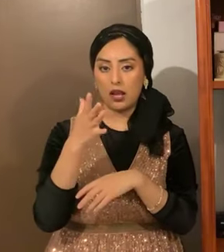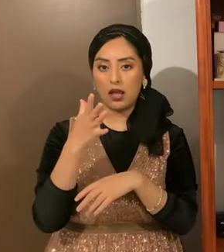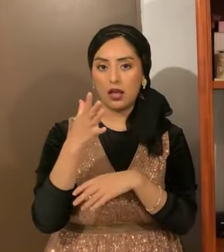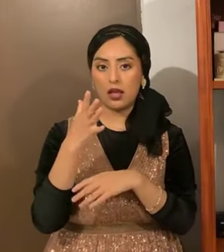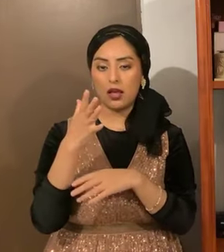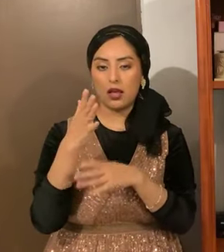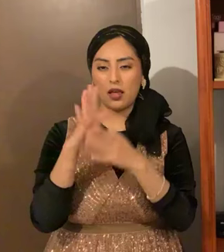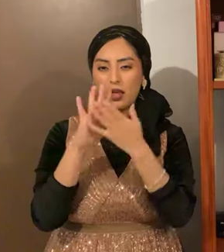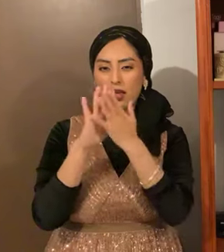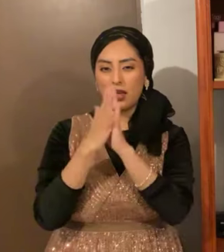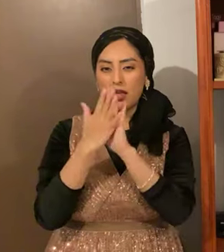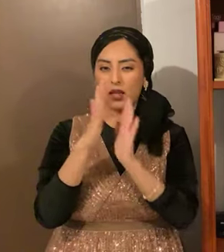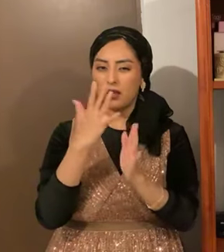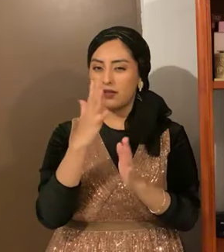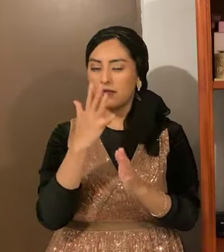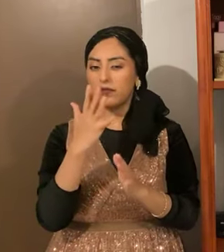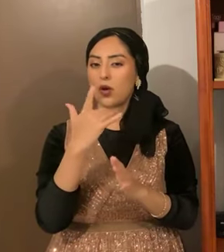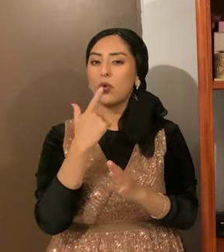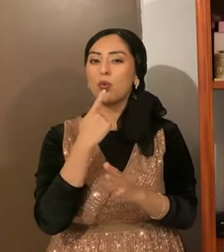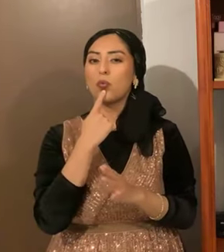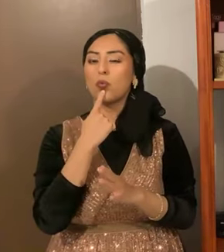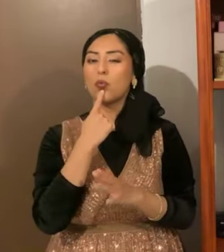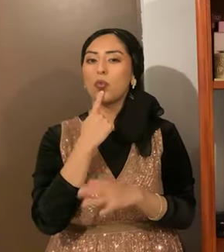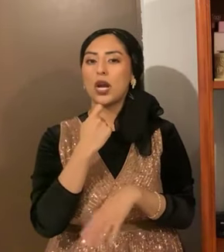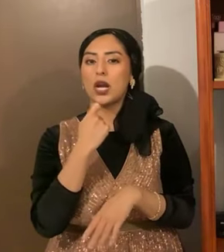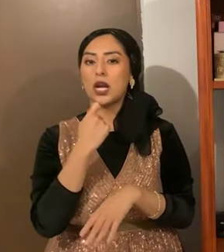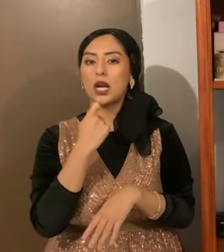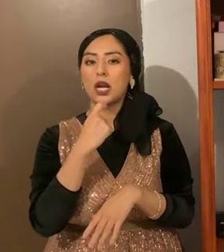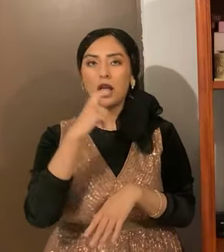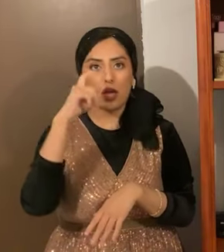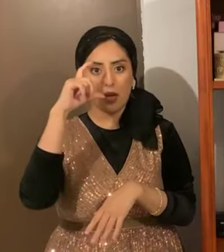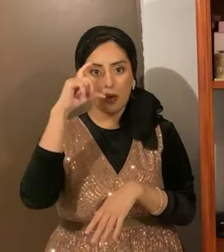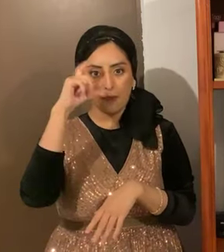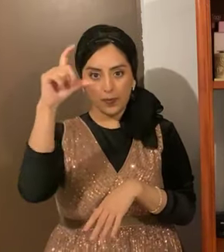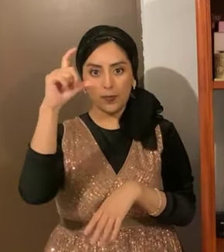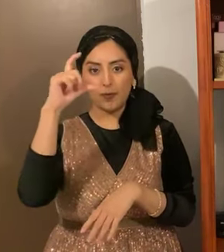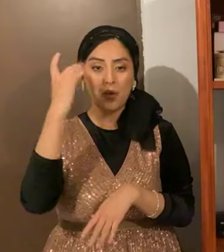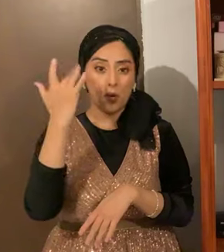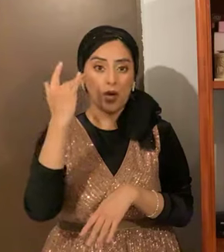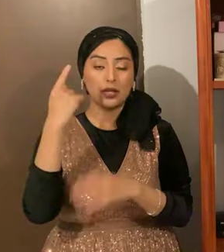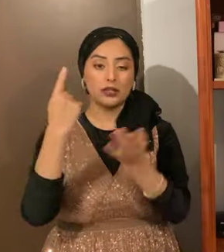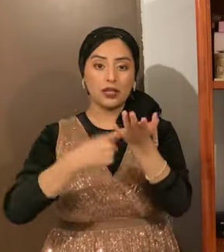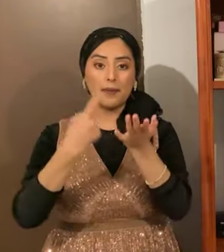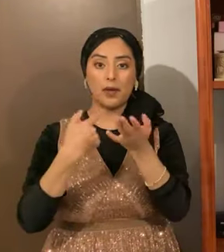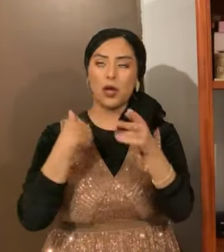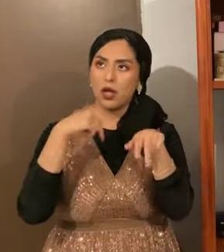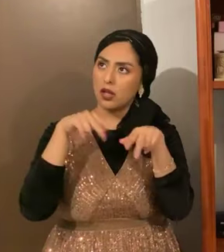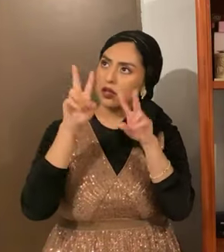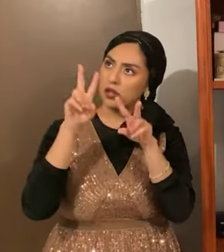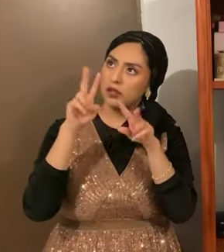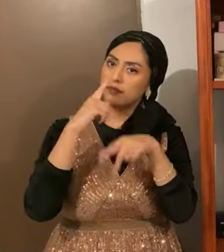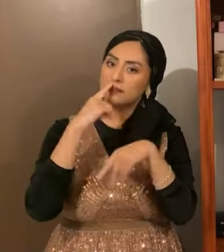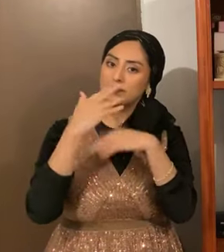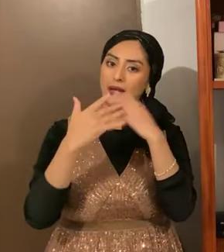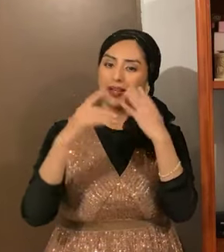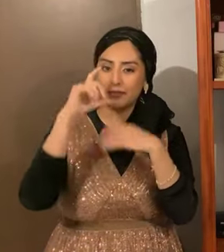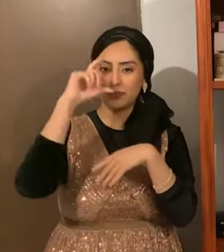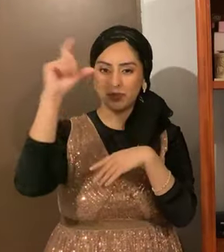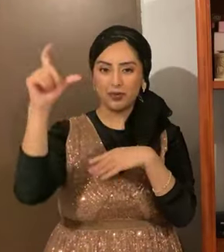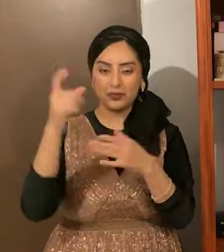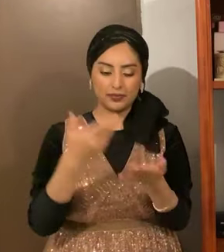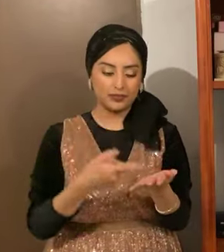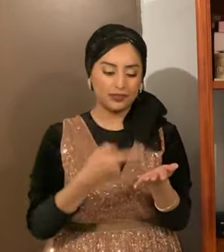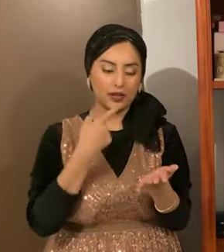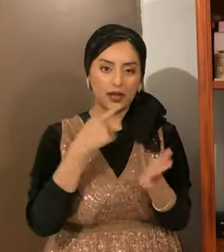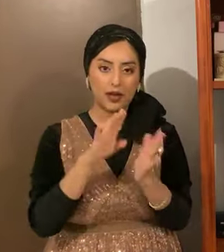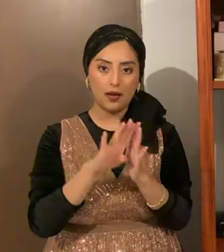dándole un tono rojizo a la luna. Por eso se pone la luna roja, ¿sí? Y nosotros le llamamos, según